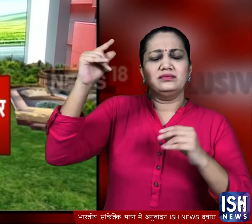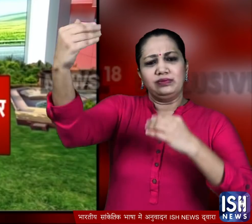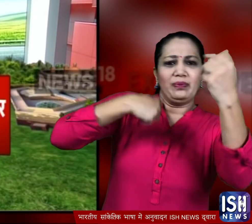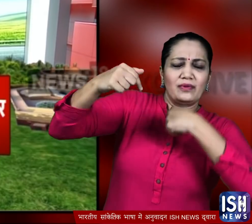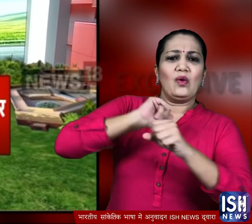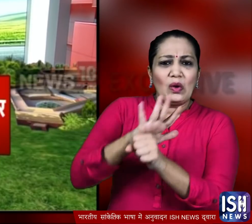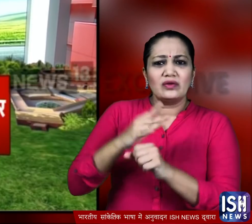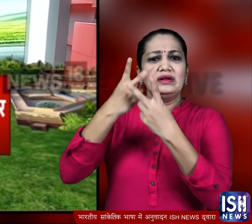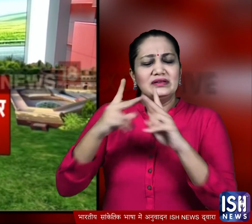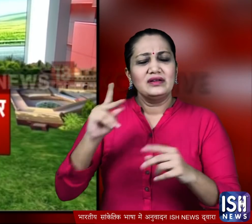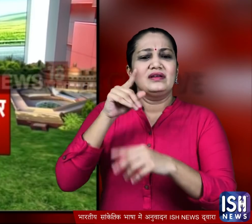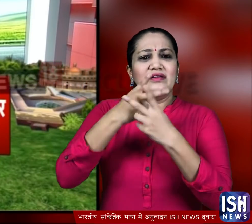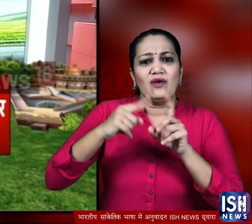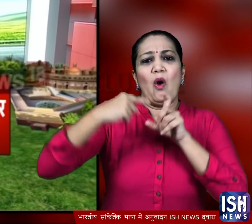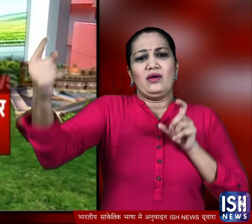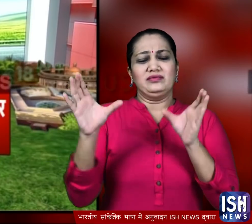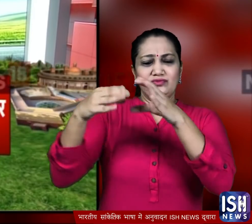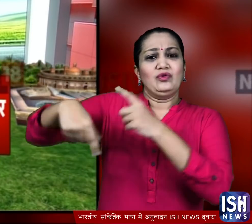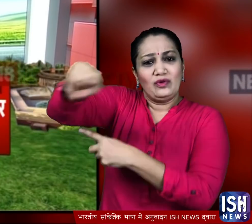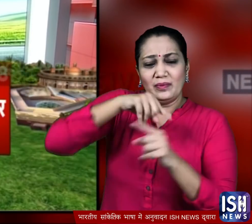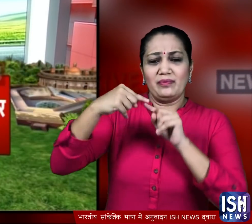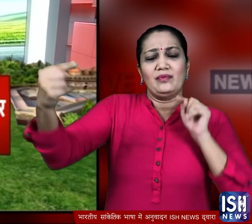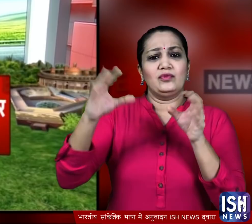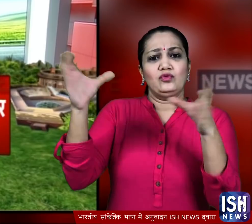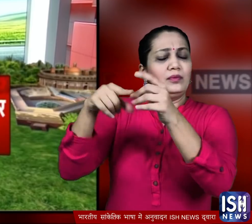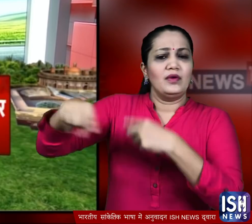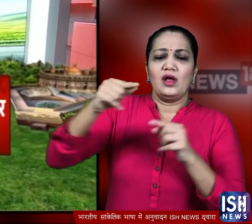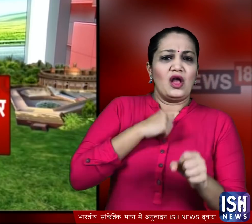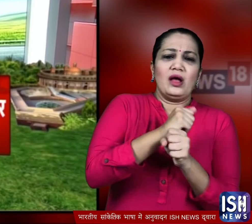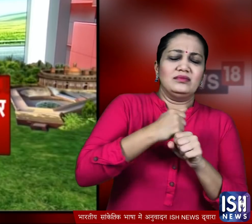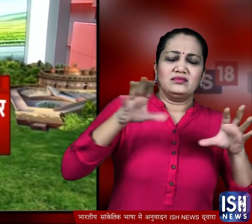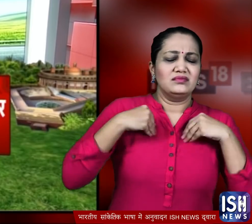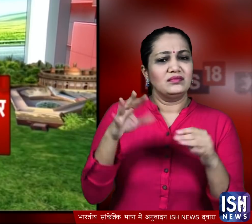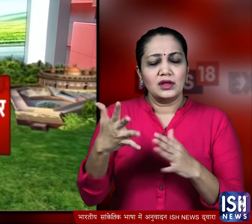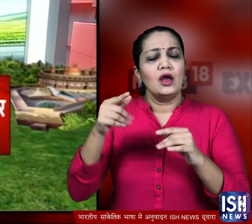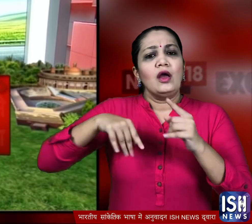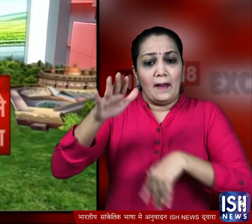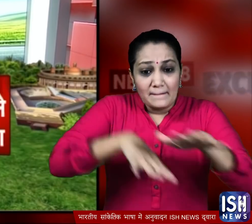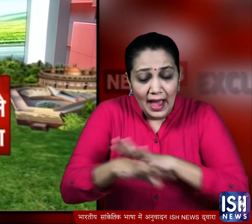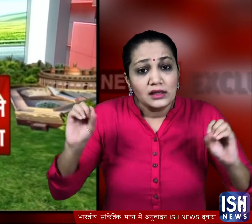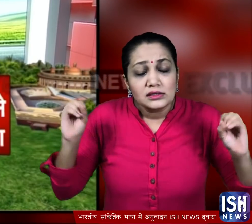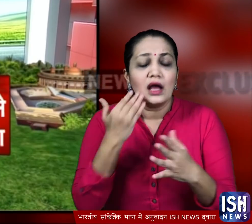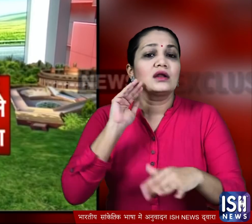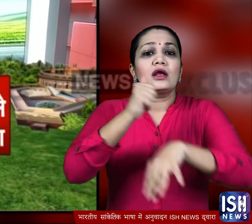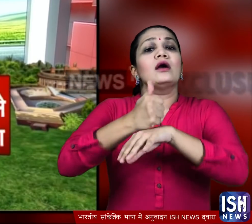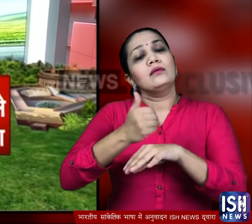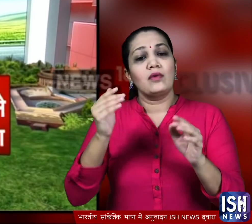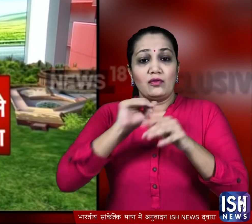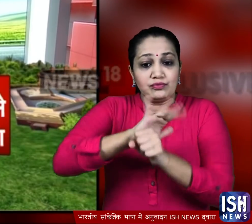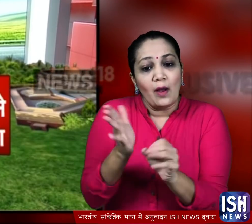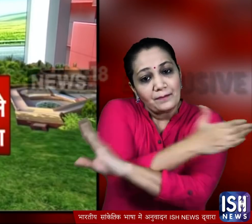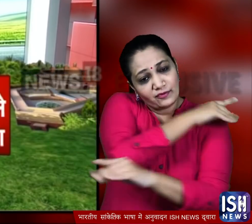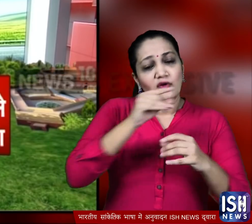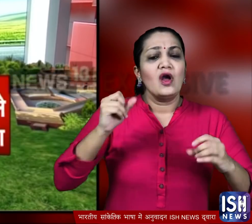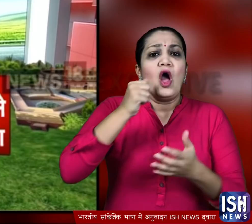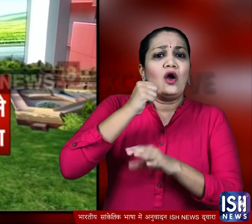आरोप और कोरोना के नाम पर इस प्रोजेक्ट को रोकने के विपक्ष के दबाव में सरकार नहीं आएगी, क्योंकि ये योजना महामारी के फैलने से पहले